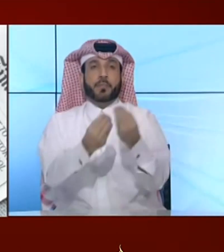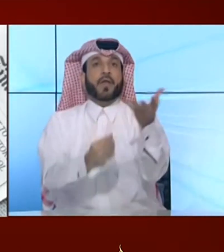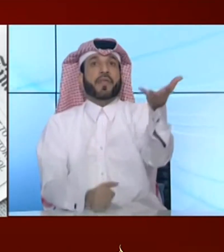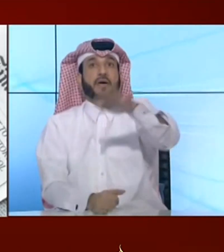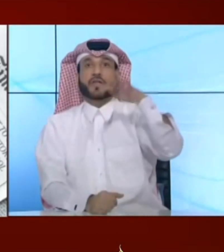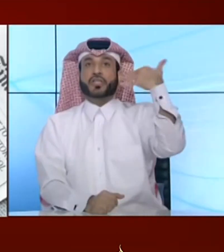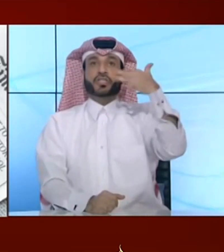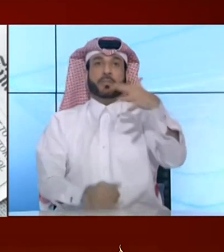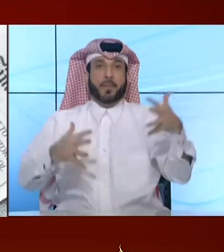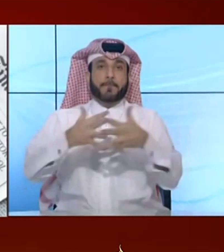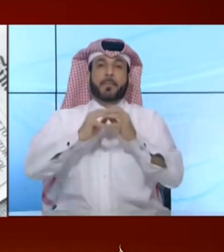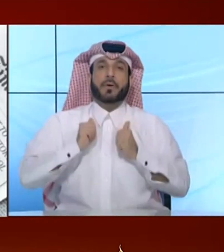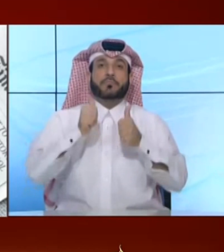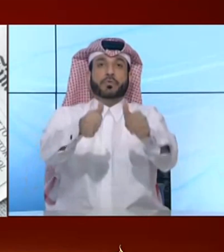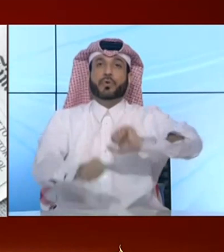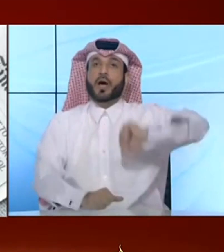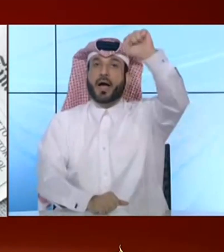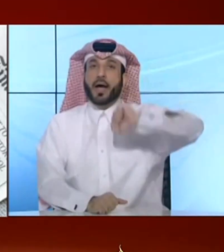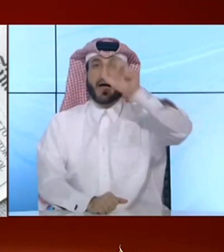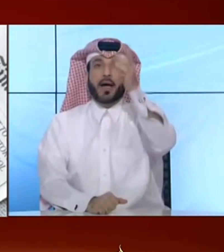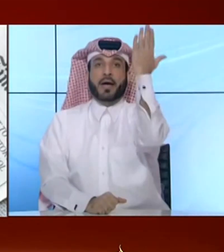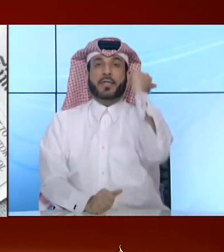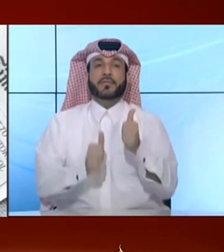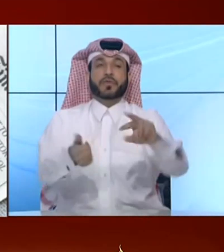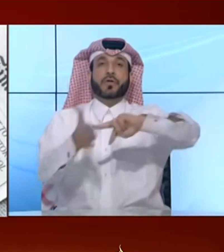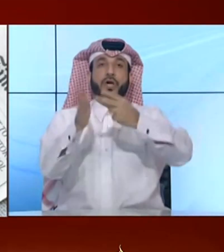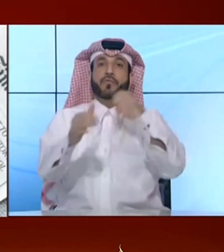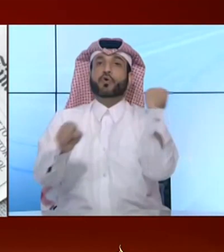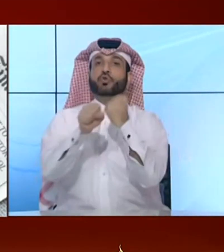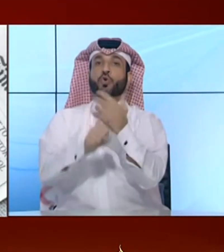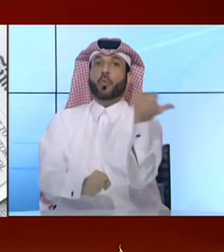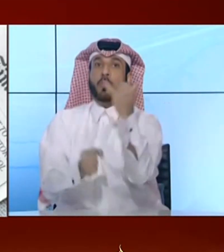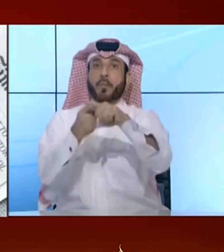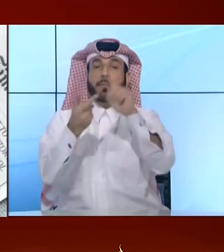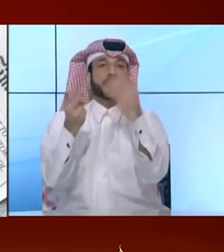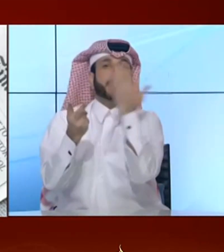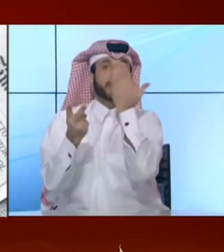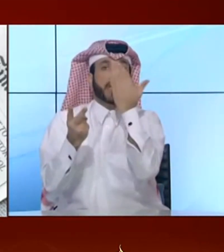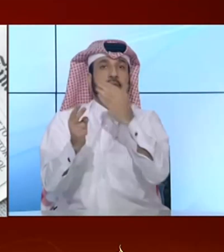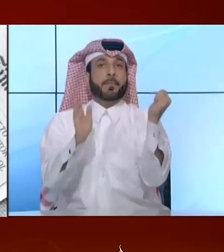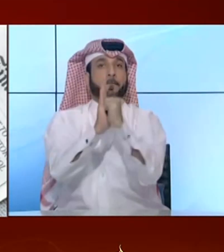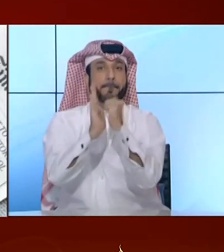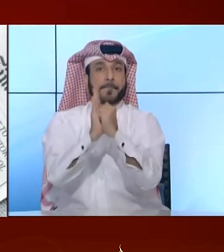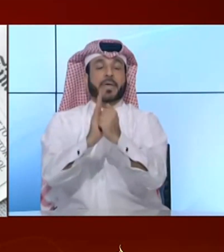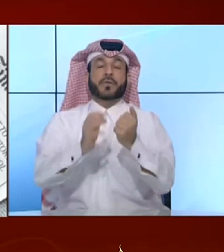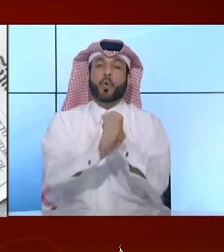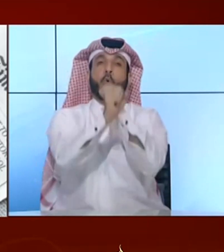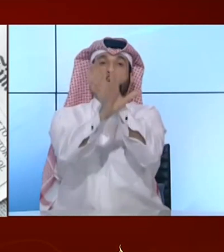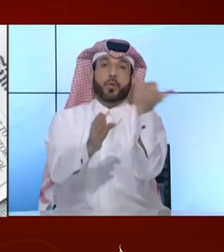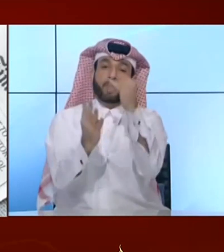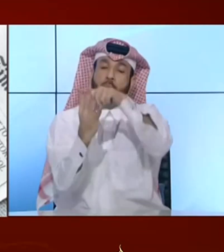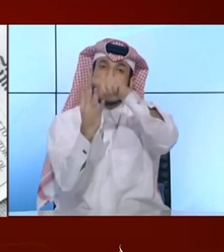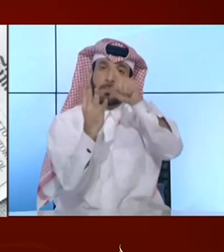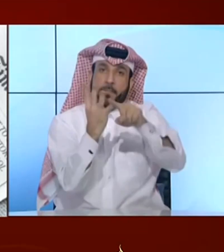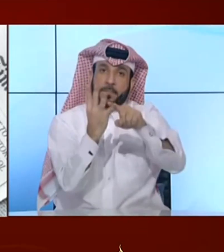هؤلاء الشباب كانوا في قلب الثوره التي اندلعت لتوفير فرص العمل وتحسين التعليم والسكن ودعم